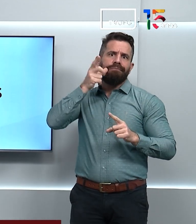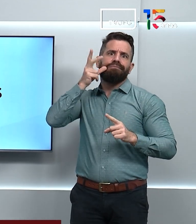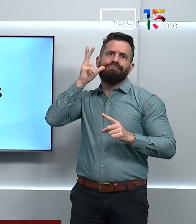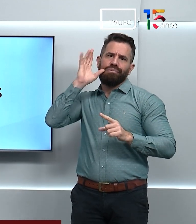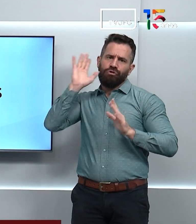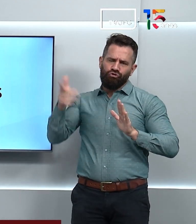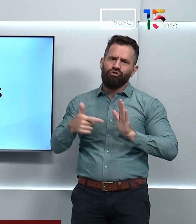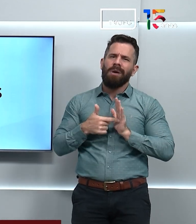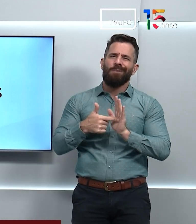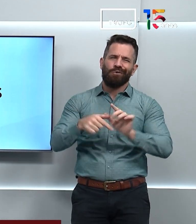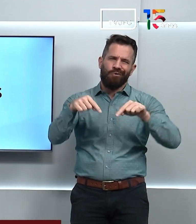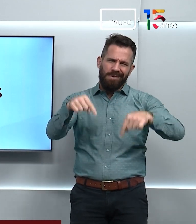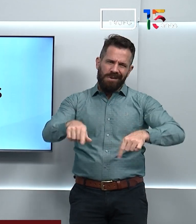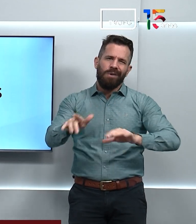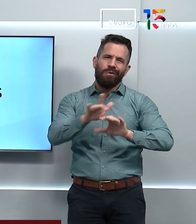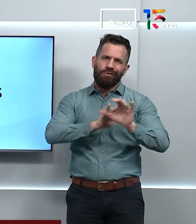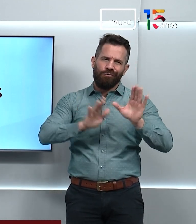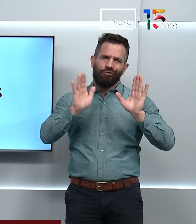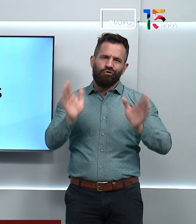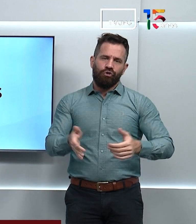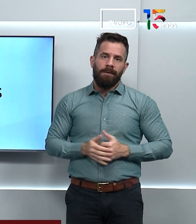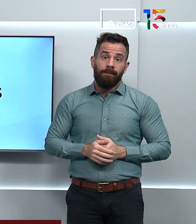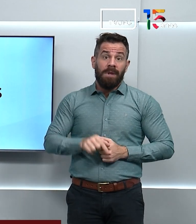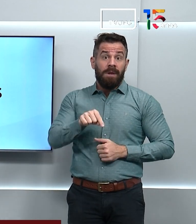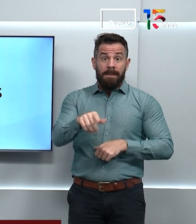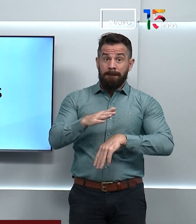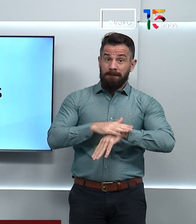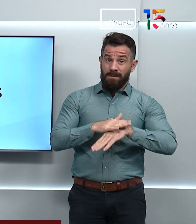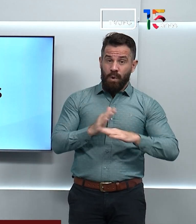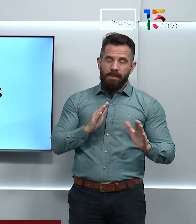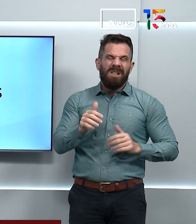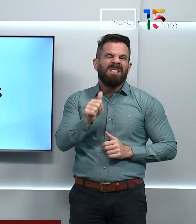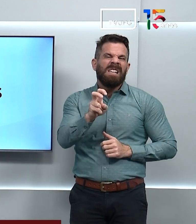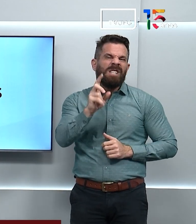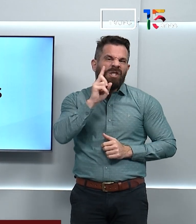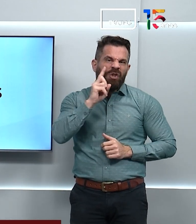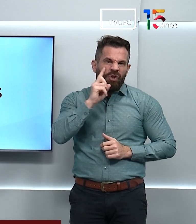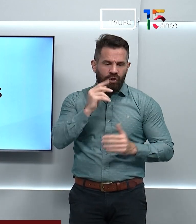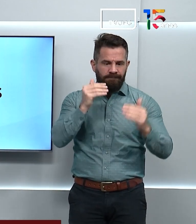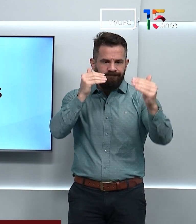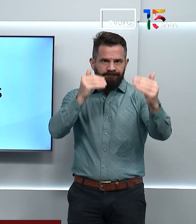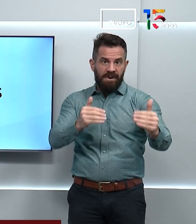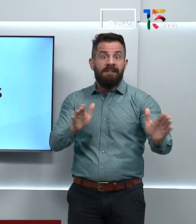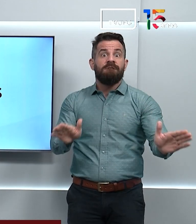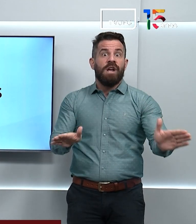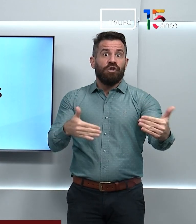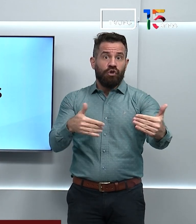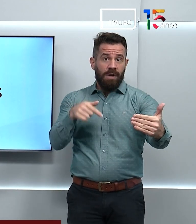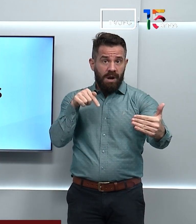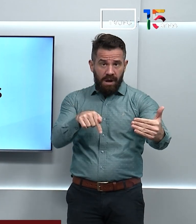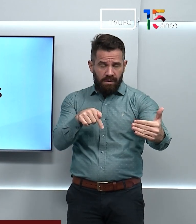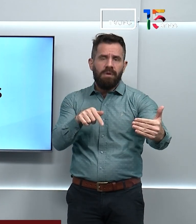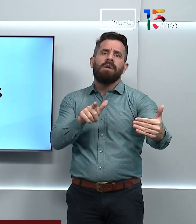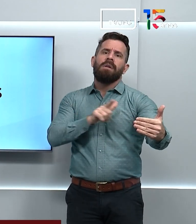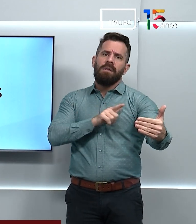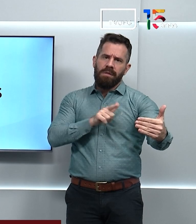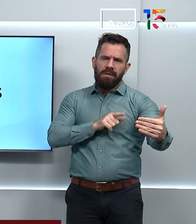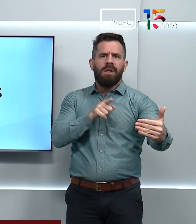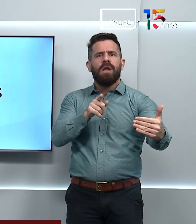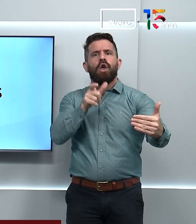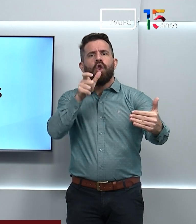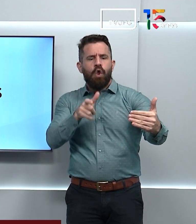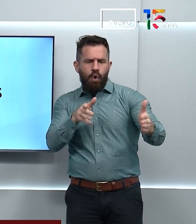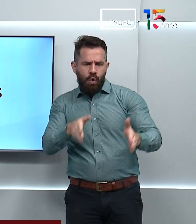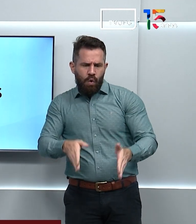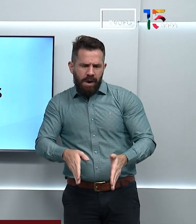contou para você aqui no Conexões. Bom, durante esse período, de interdição, o tráfego será realizado em meia pista,